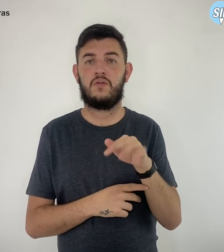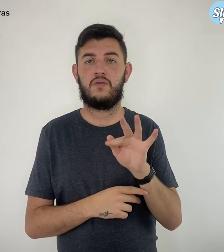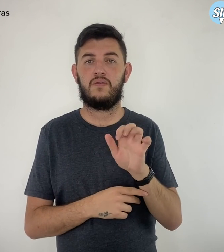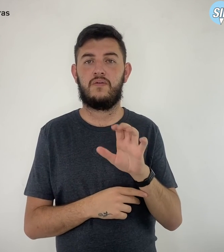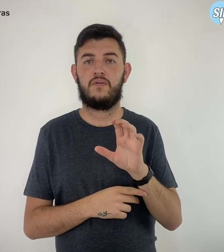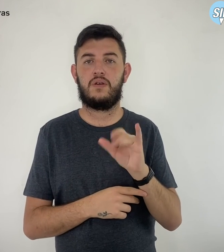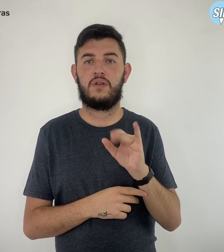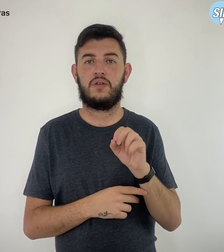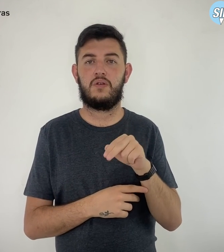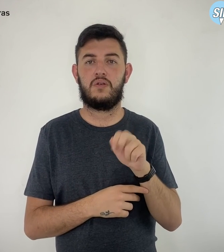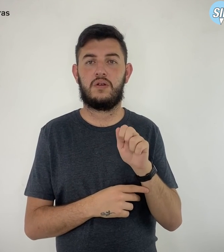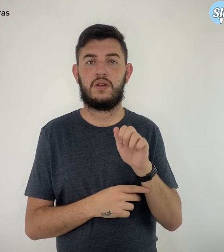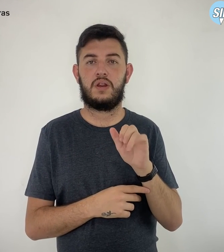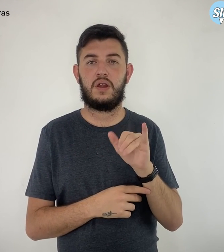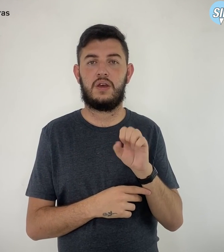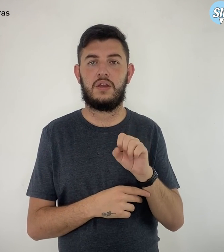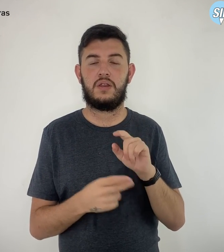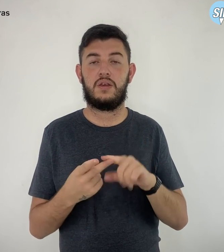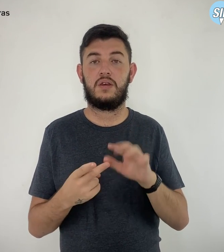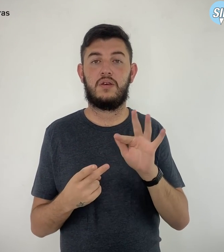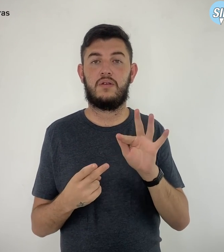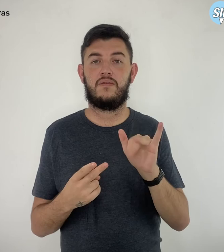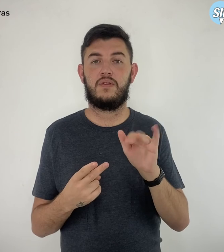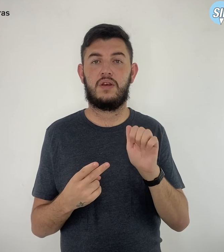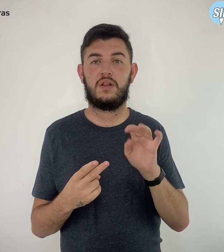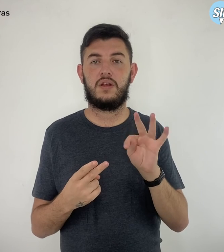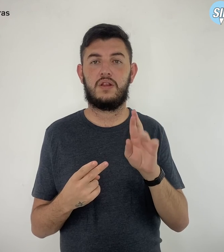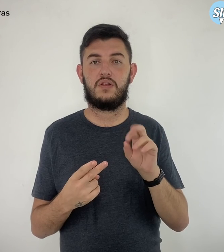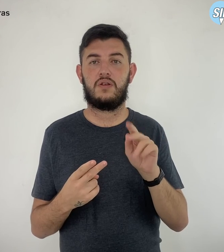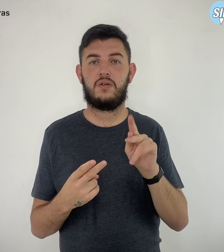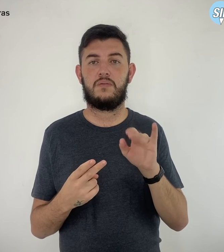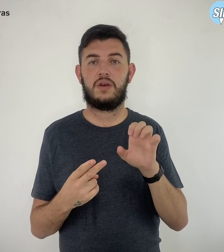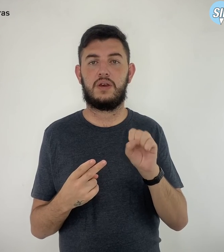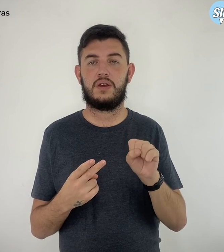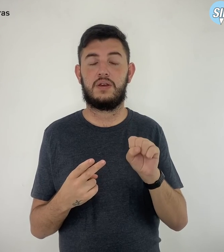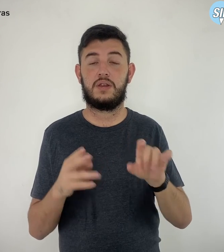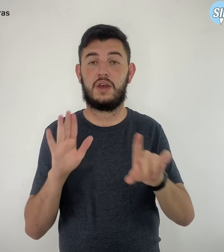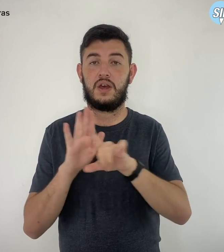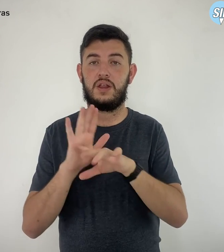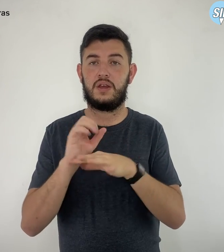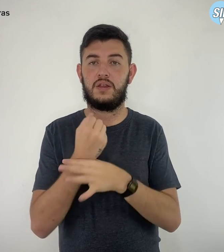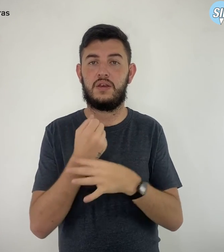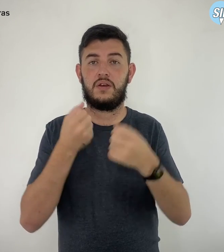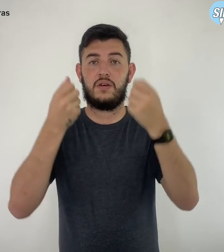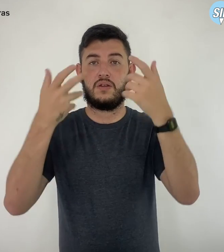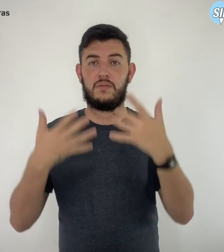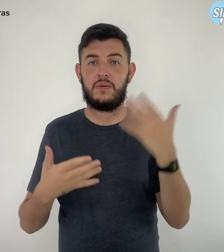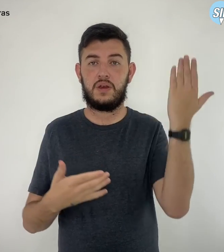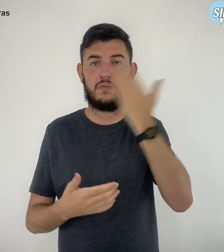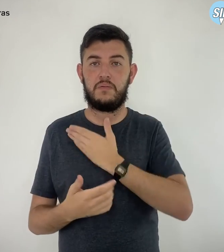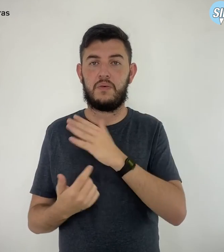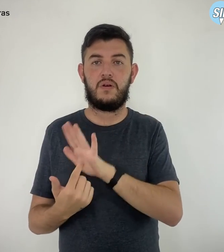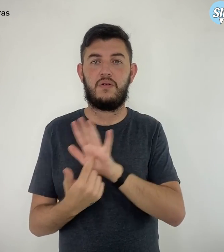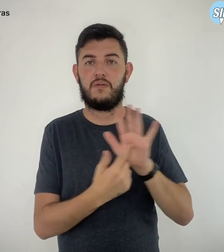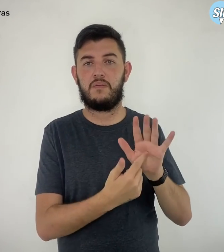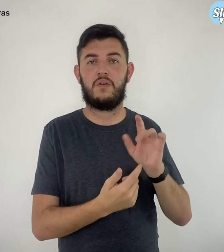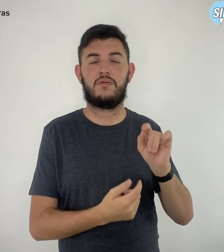ou filantrópicas, definidas em lei, que, primeiro, comprovem finalidade não